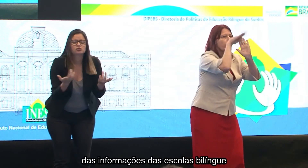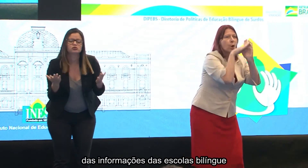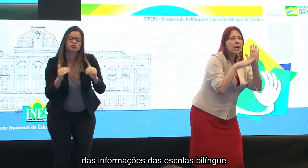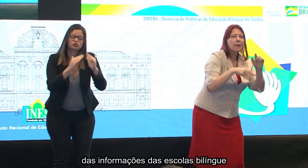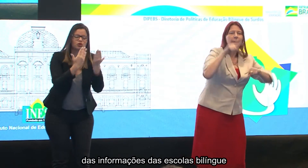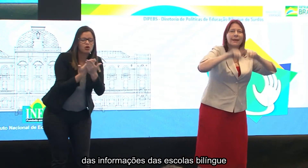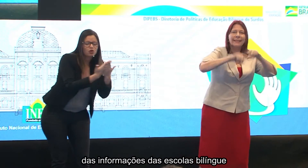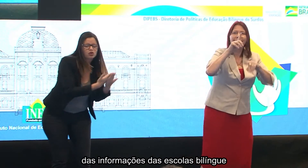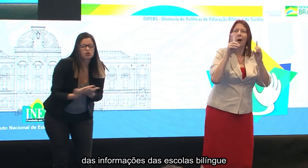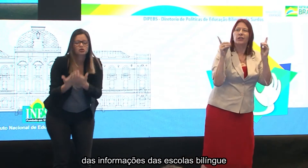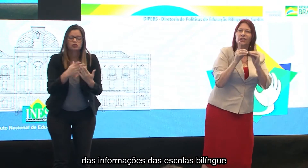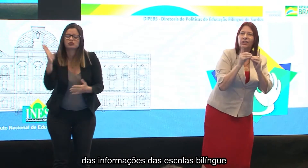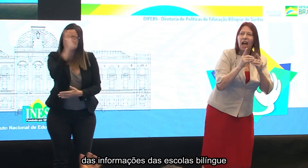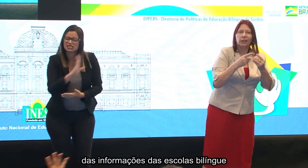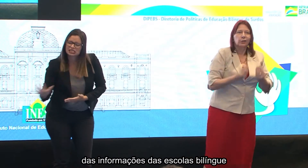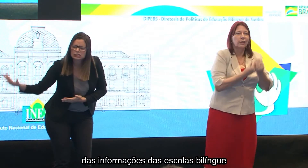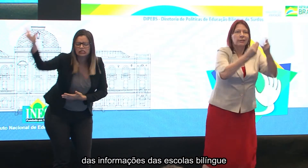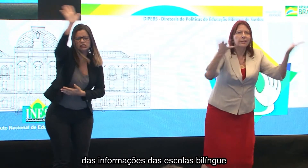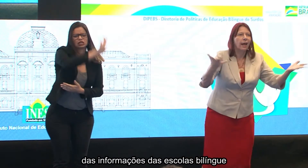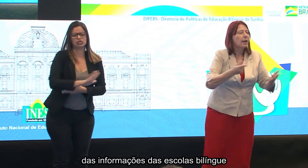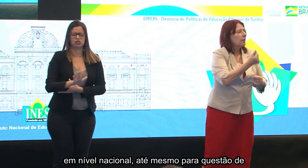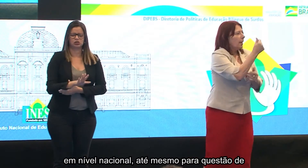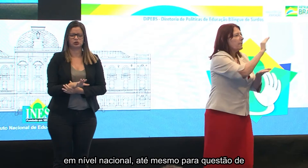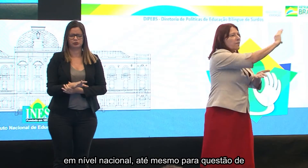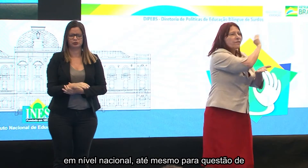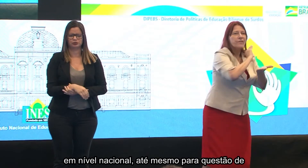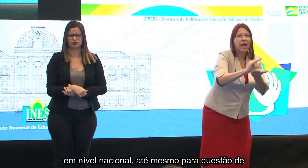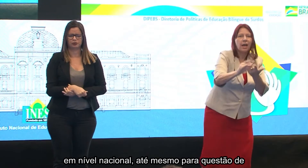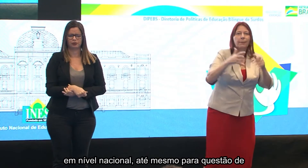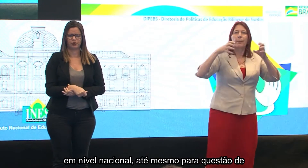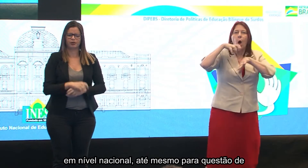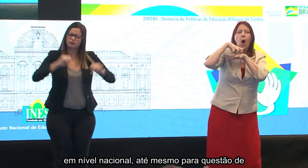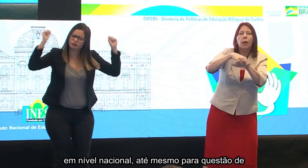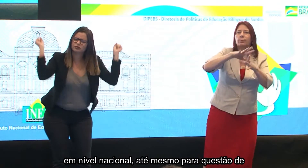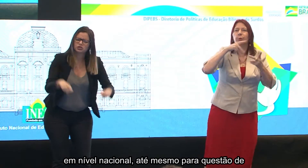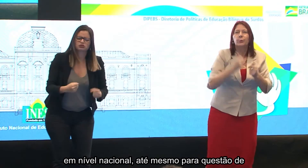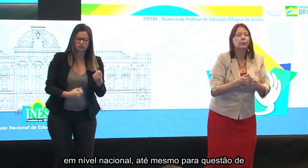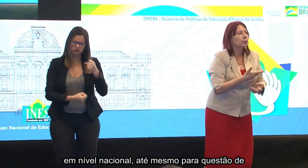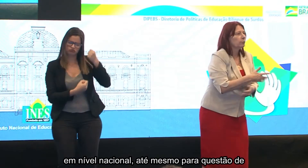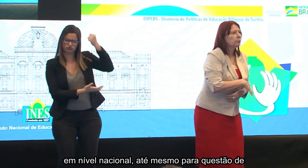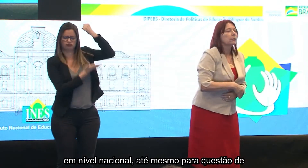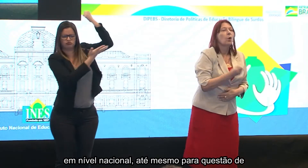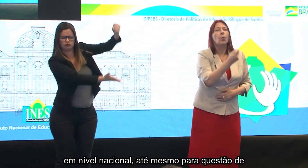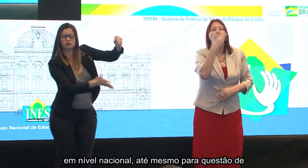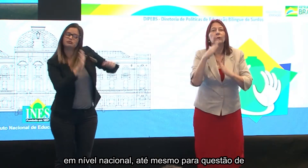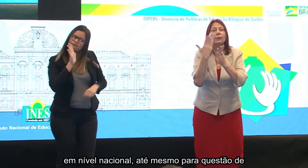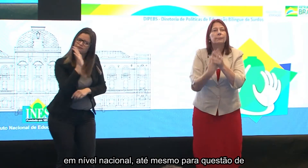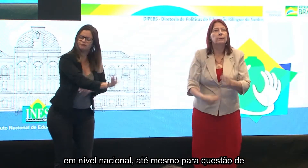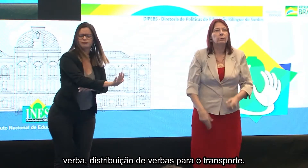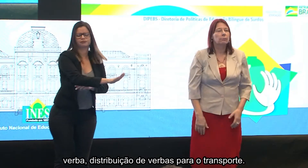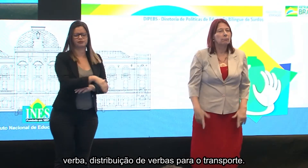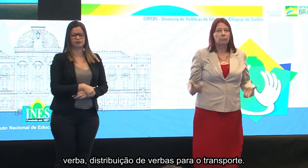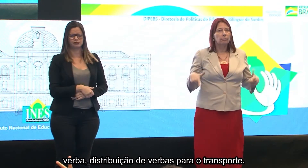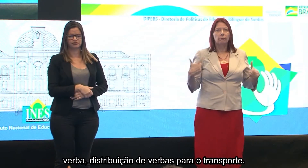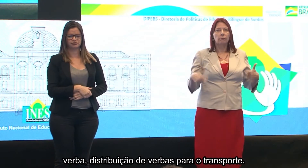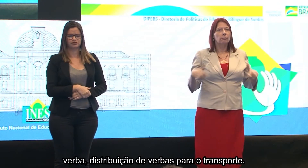das informações das escolas bilíngues em nível nacional. Até mesmo para a questão de verba, distribuição